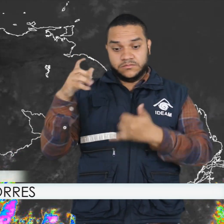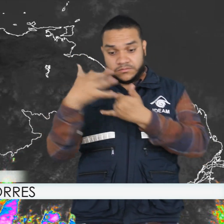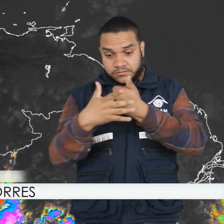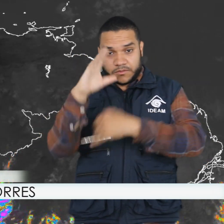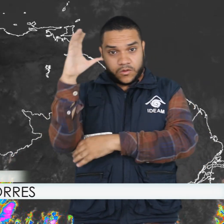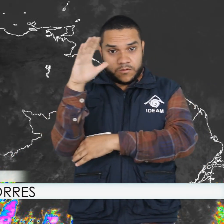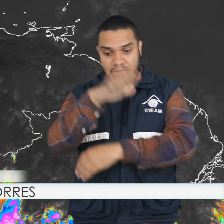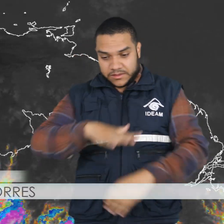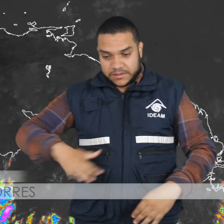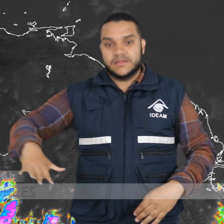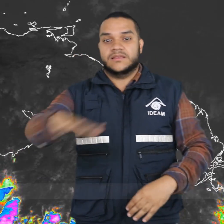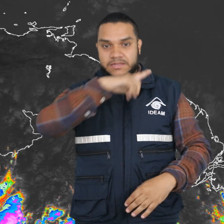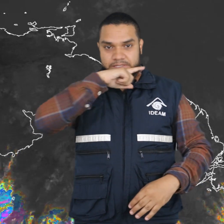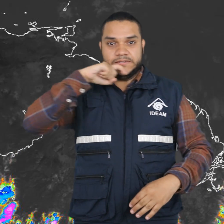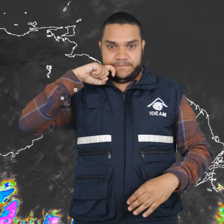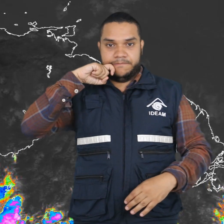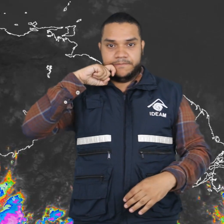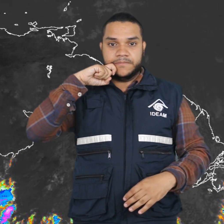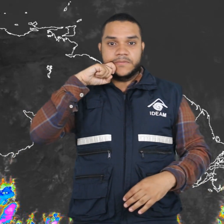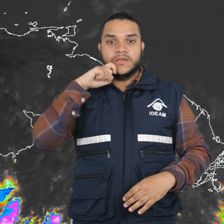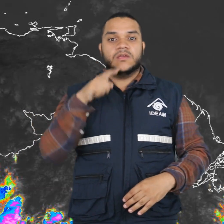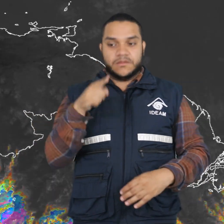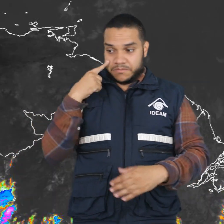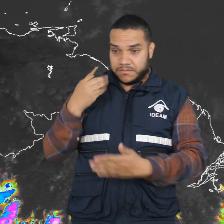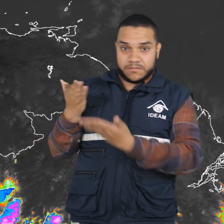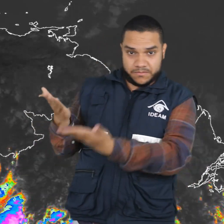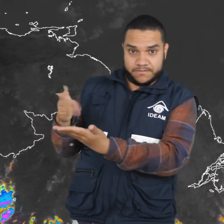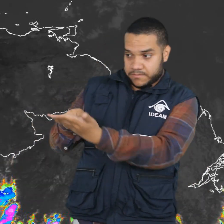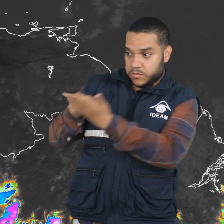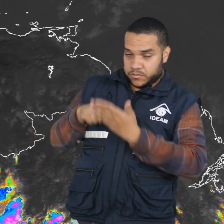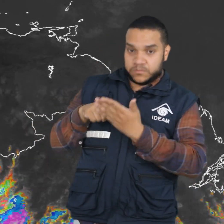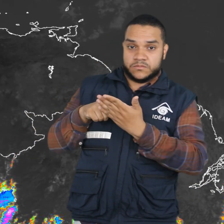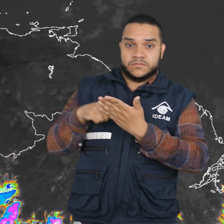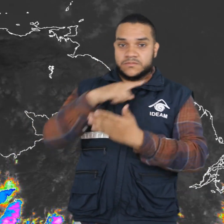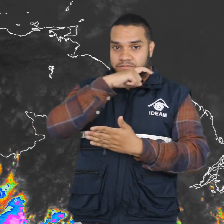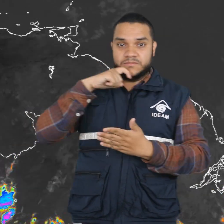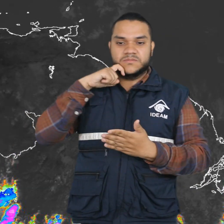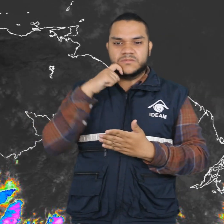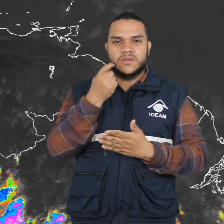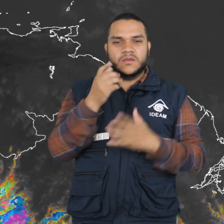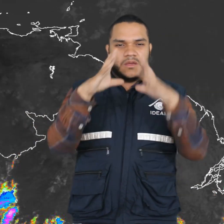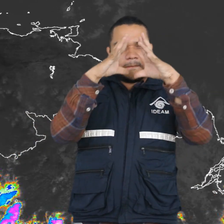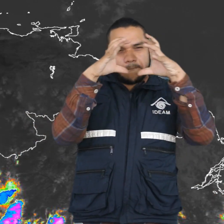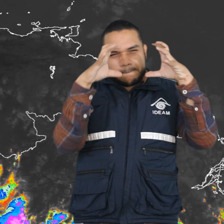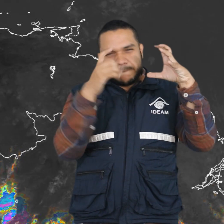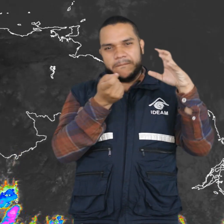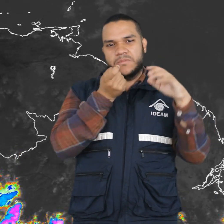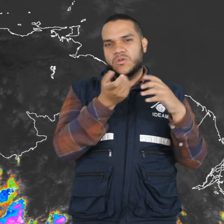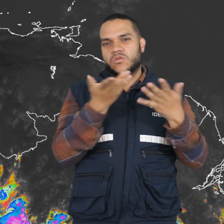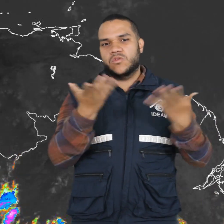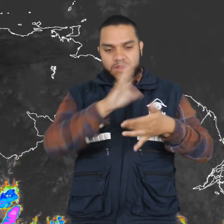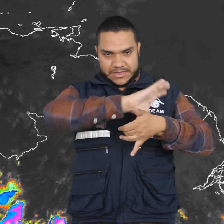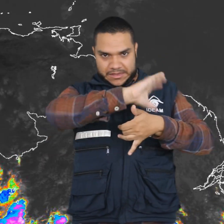territorio colombiano ha prevalecido el tiempo seco, tal como lo vemos en las imágenes satelitales, con poca nubosidad en amplias